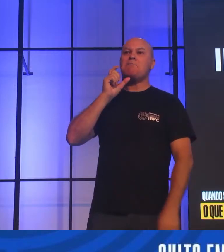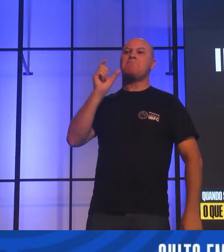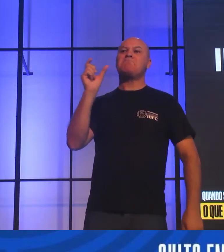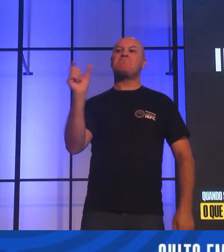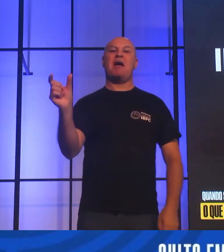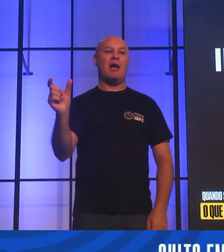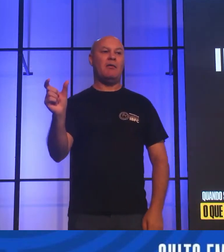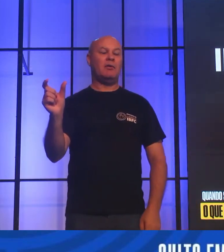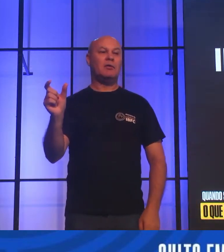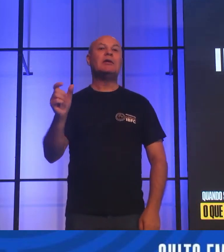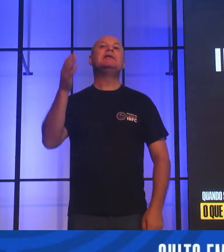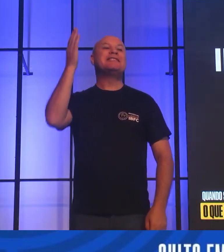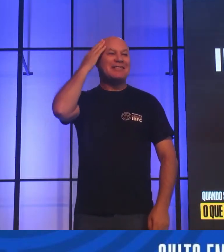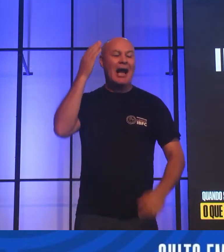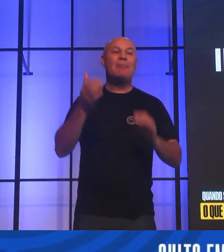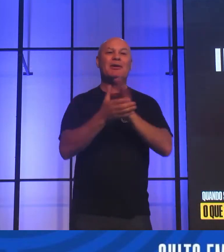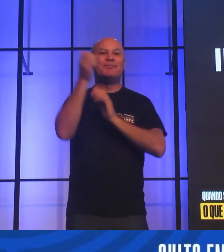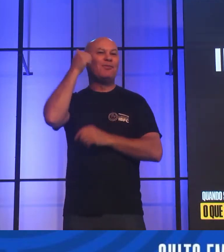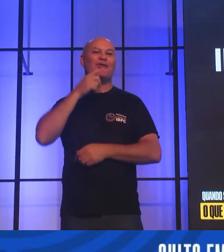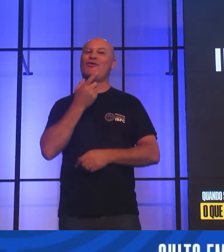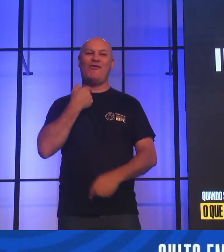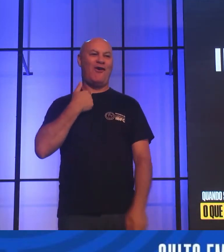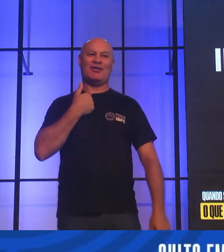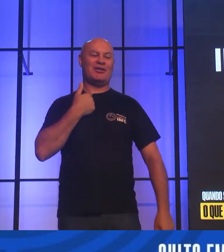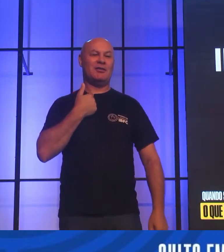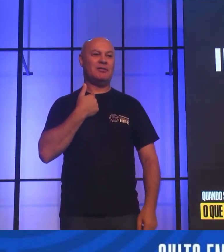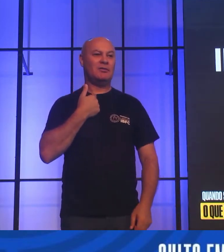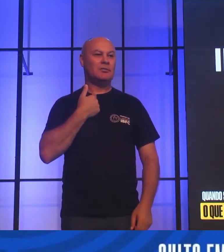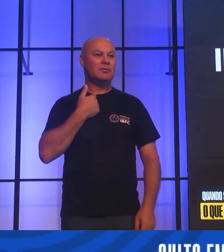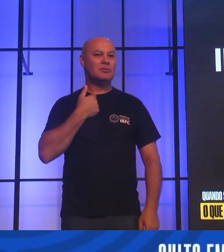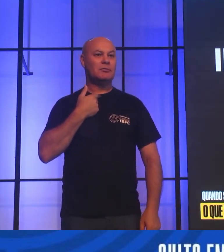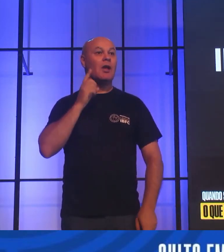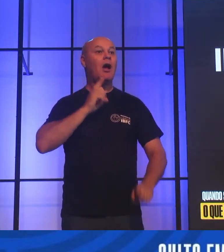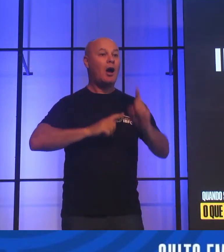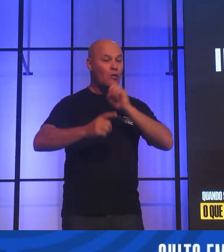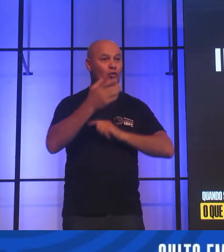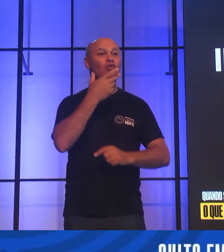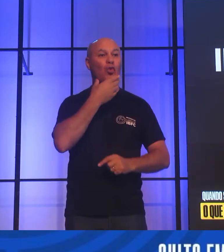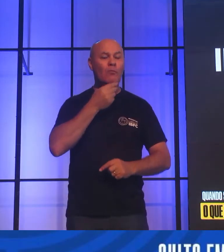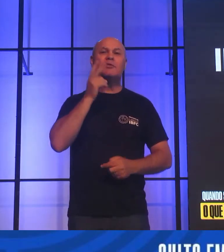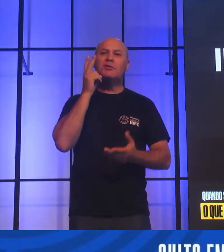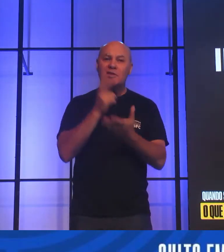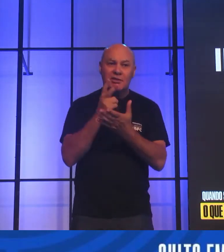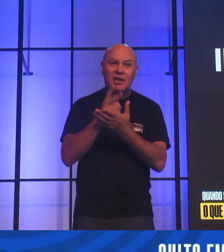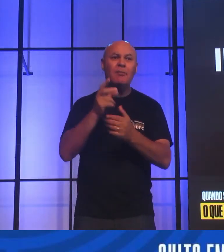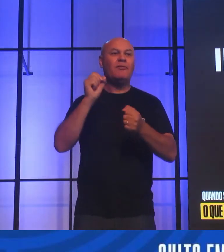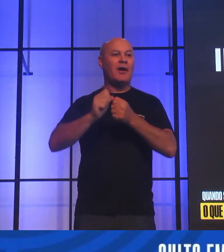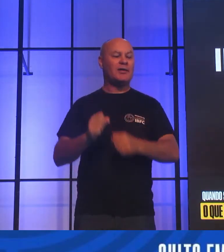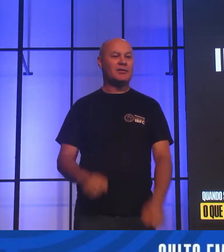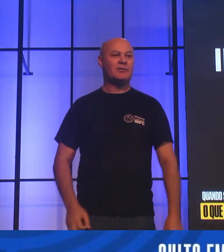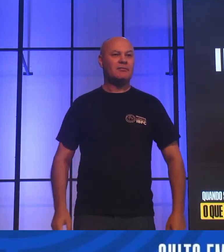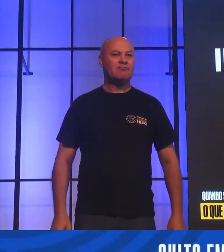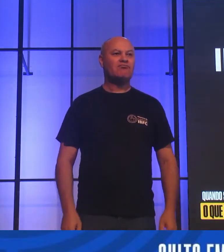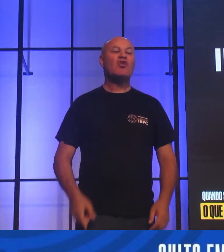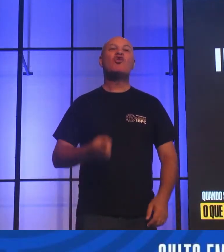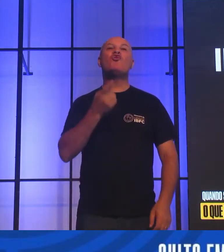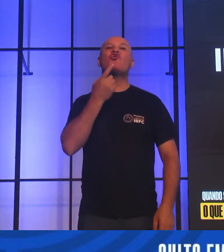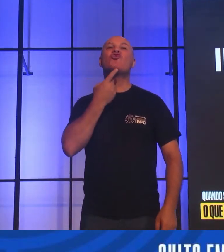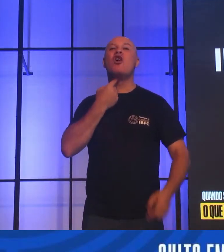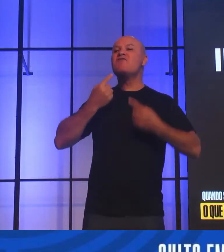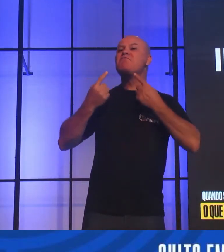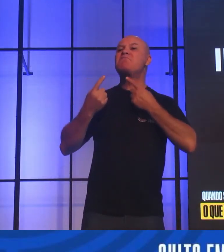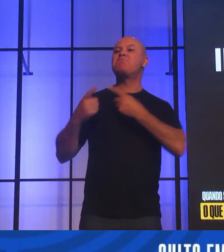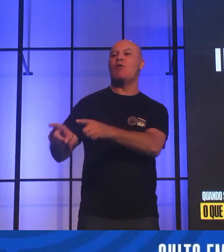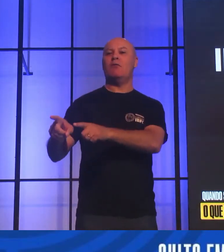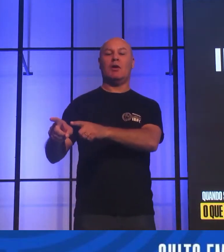não gostou do que ela lhe disse. Ele não gostou da maneira como ela falou, então ele puxa o assunto justamente